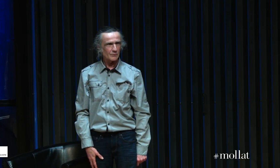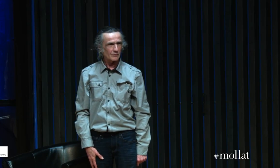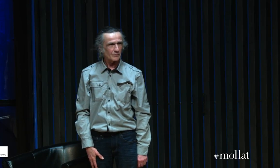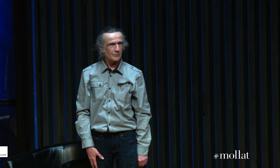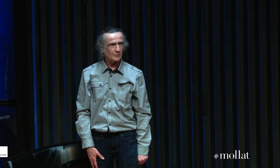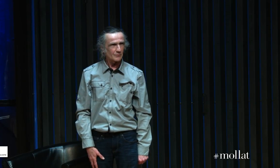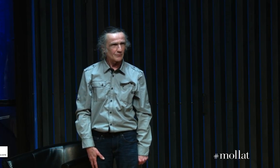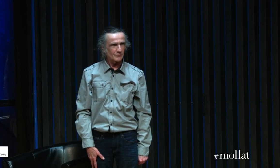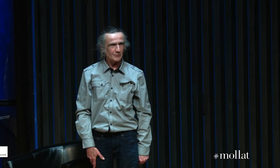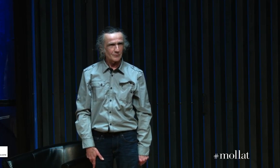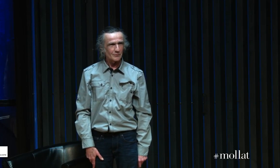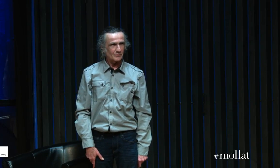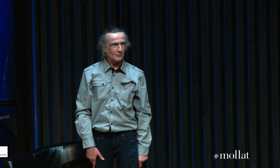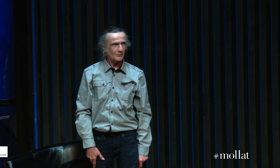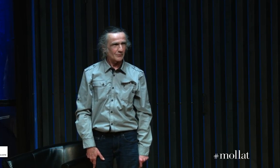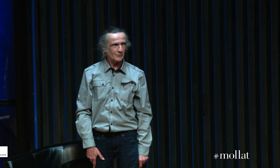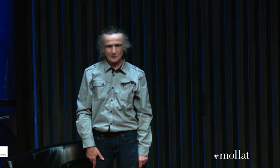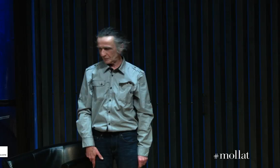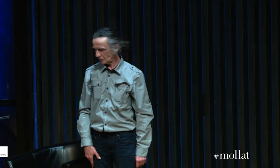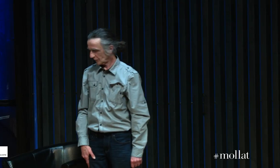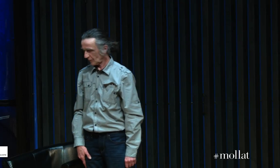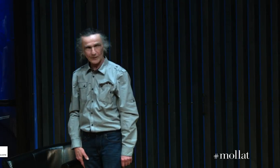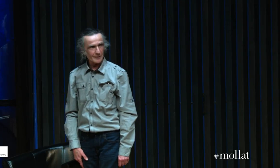l'assistance, s'il vous plaît.